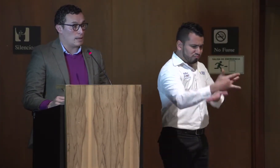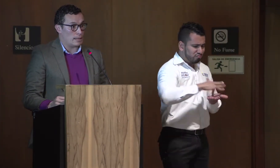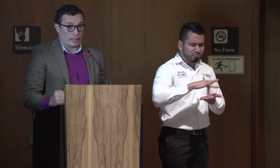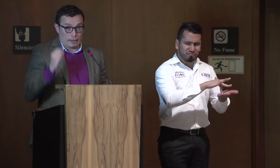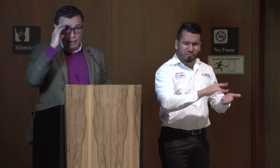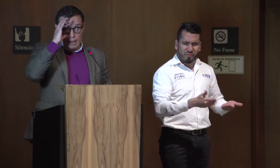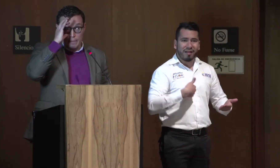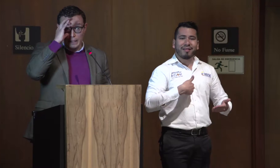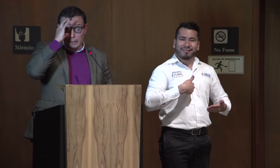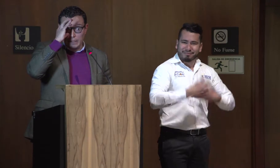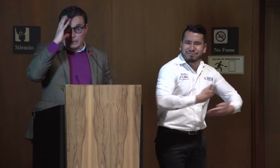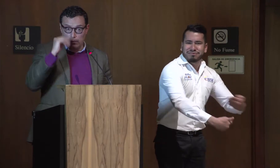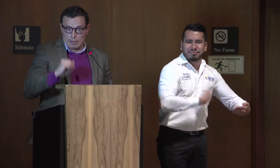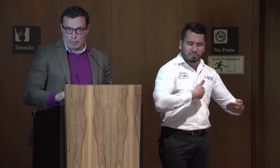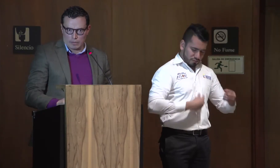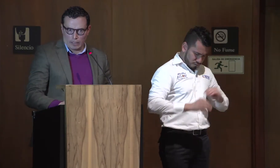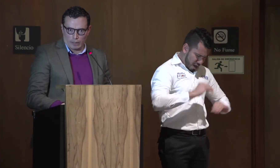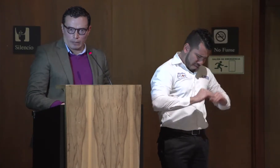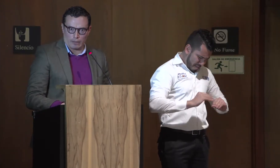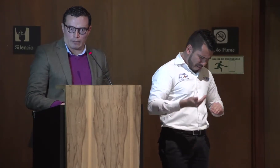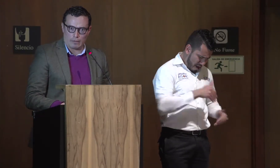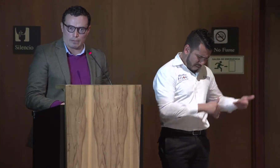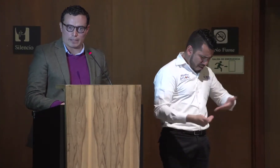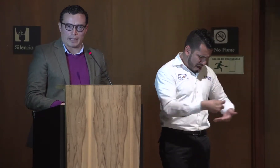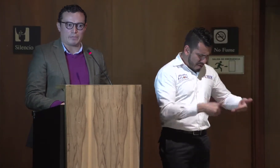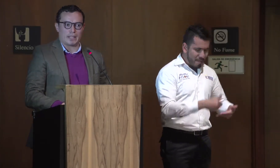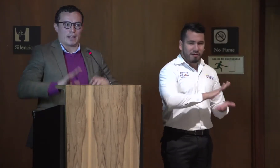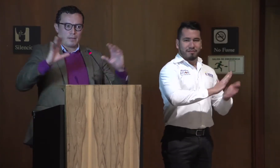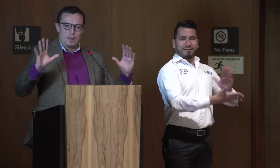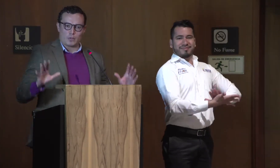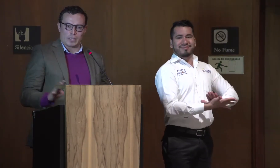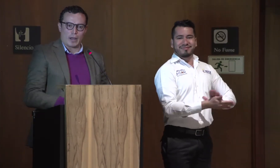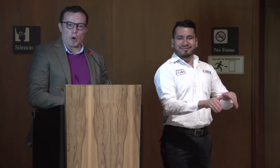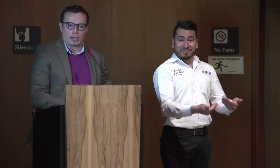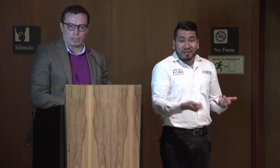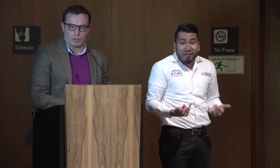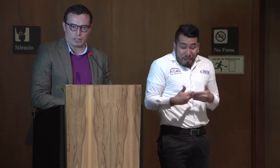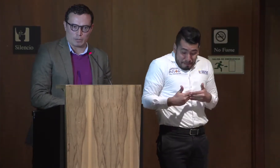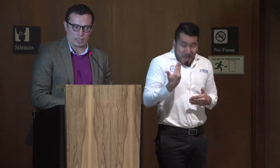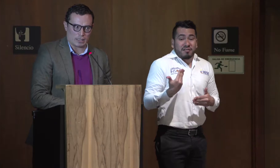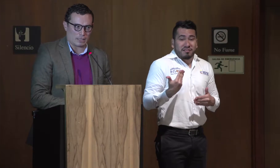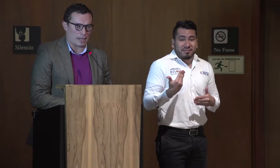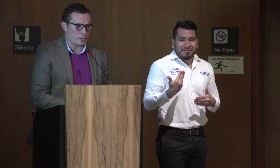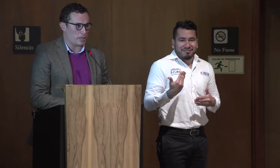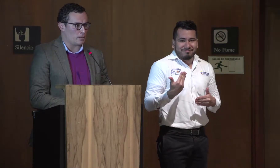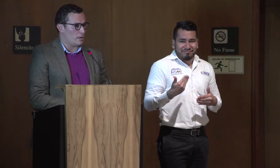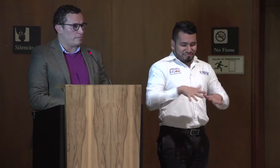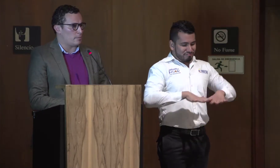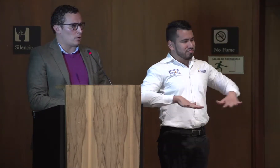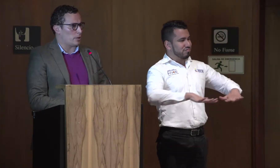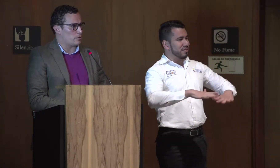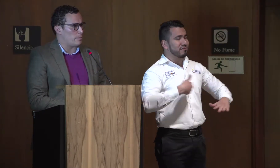paz que aparentemente, digamos que parecía que empieza solo hasta ahora cuando estamos en ese escenario